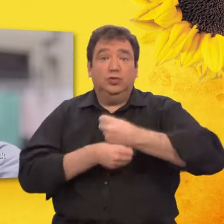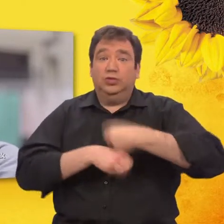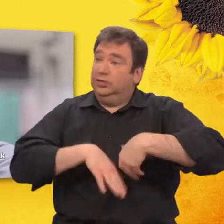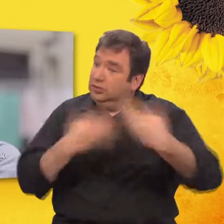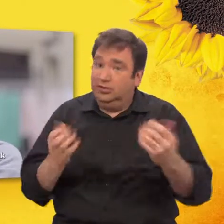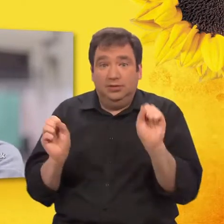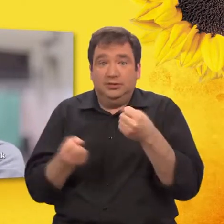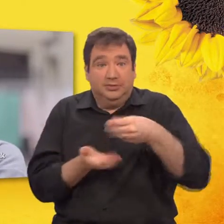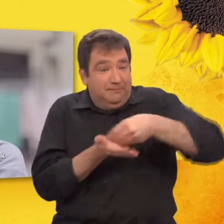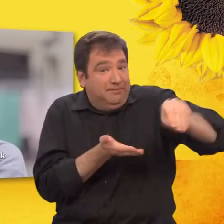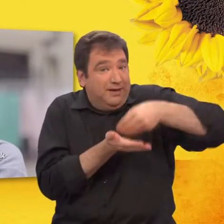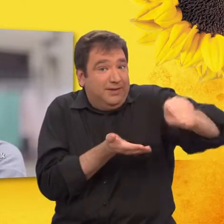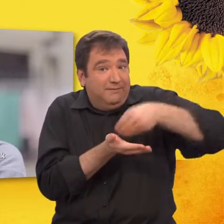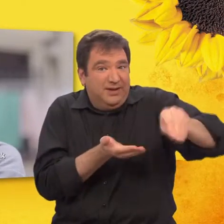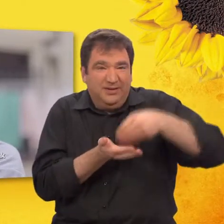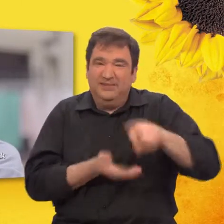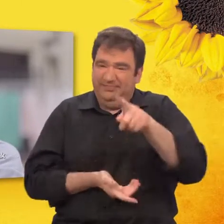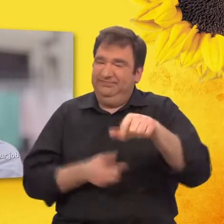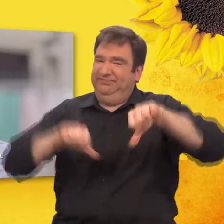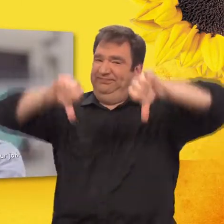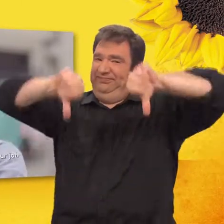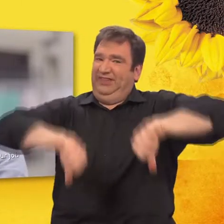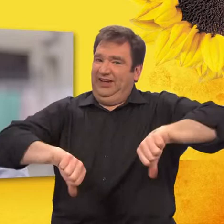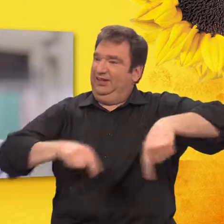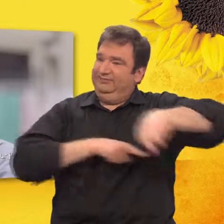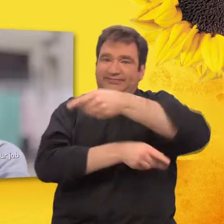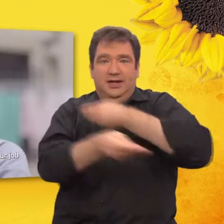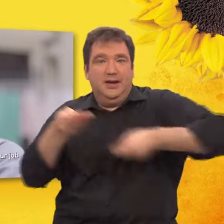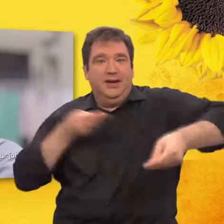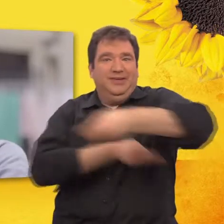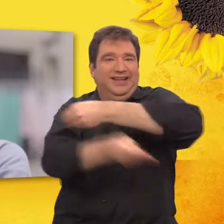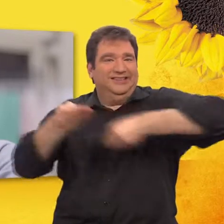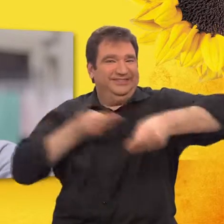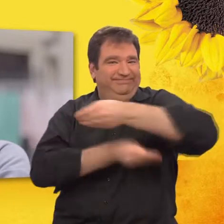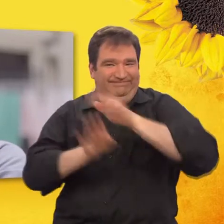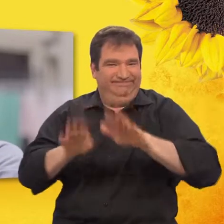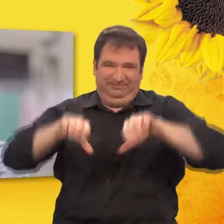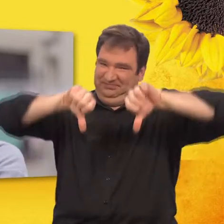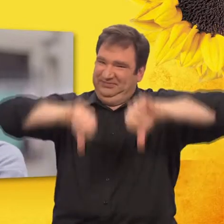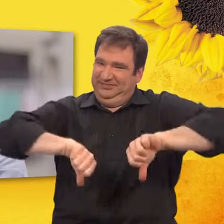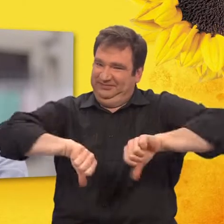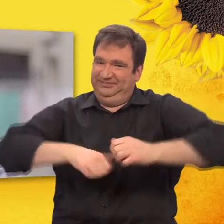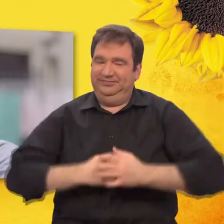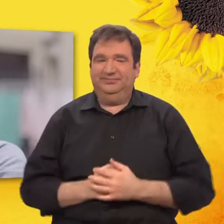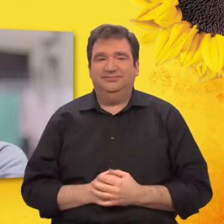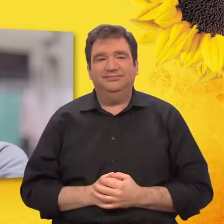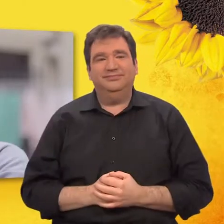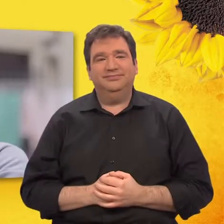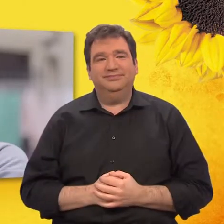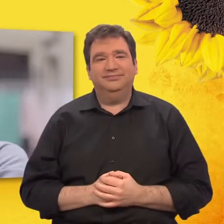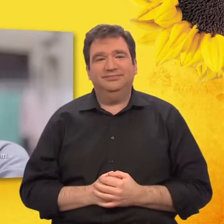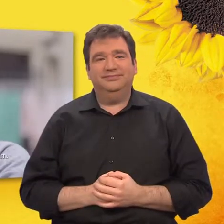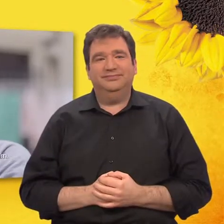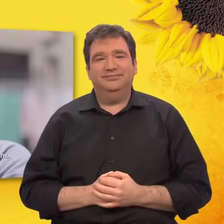todo el discurso del sistema es que en el fondo, como tú pierdes el piso, has perdido el trabajo y como no puedes seguir